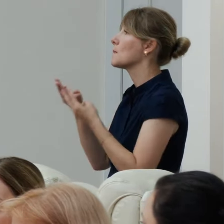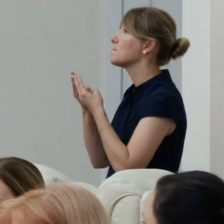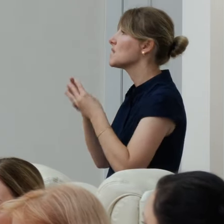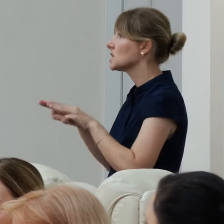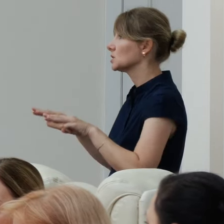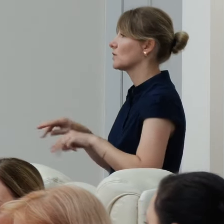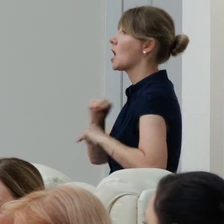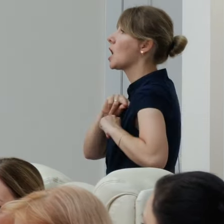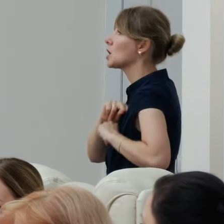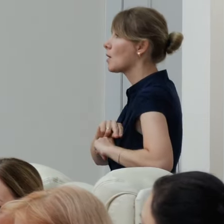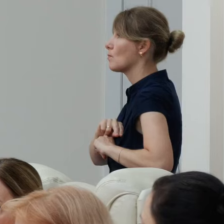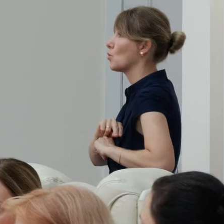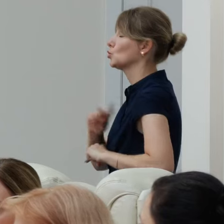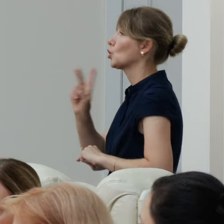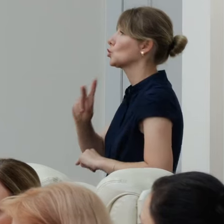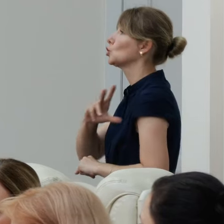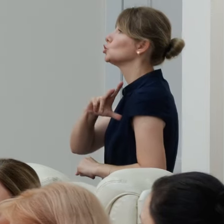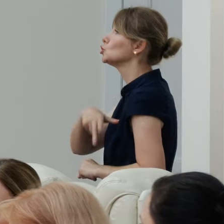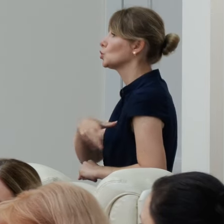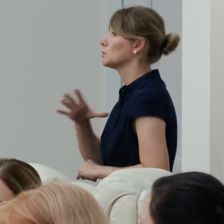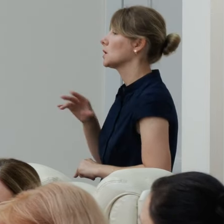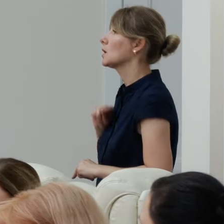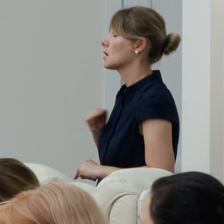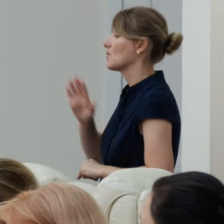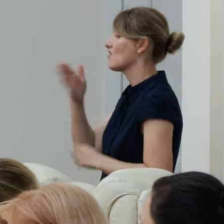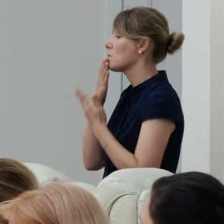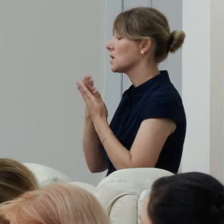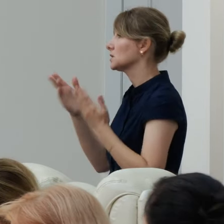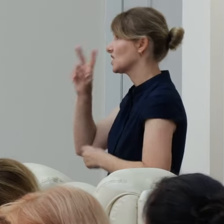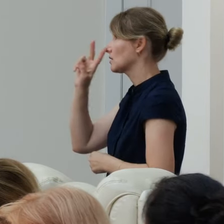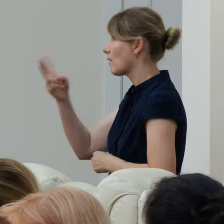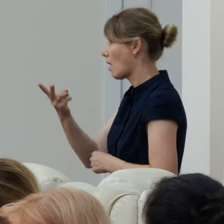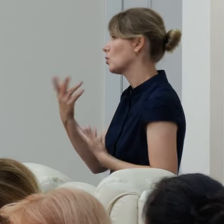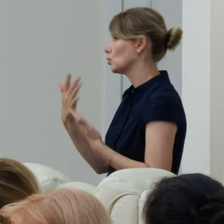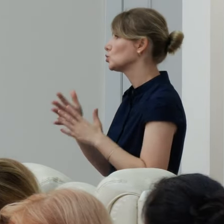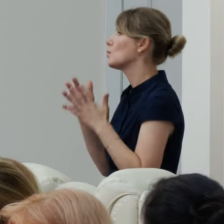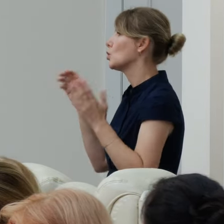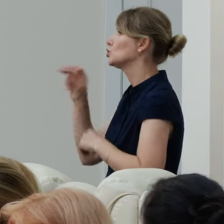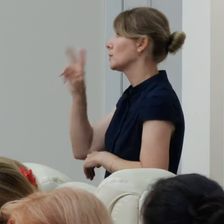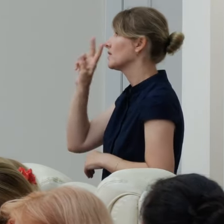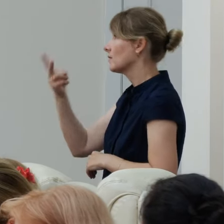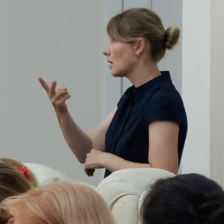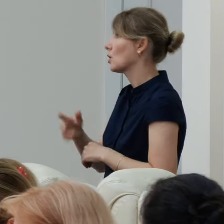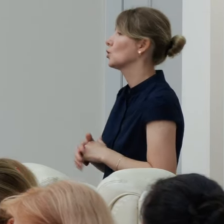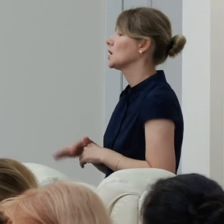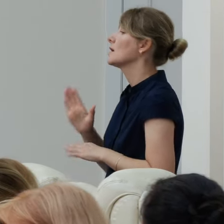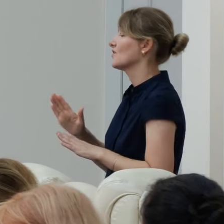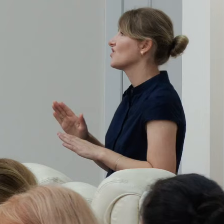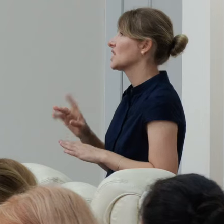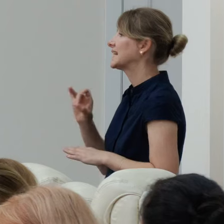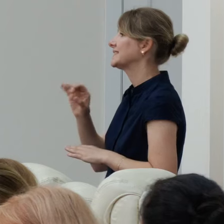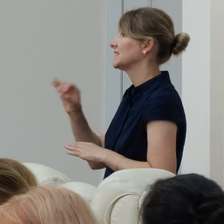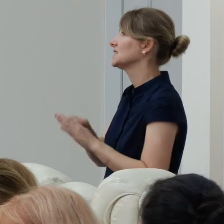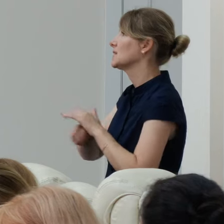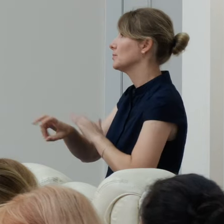tuturor lucrătorilor din prima linie care au lucrat în ultimii 2 ani, chiar și mai mult de 2 ani, în criza